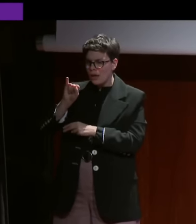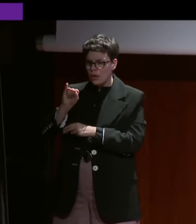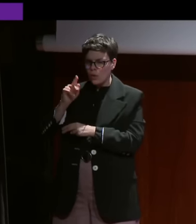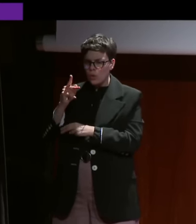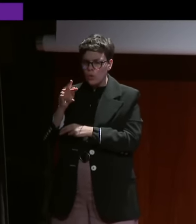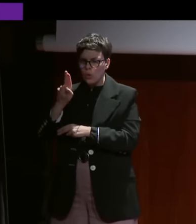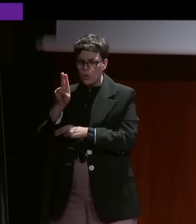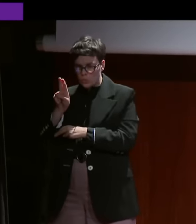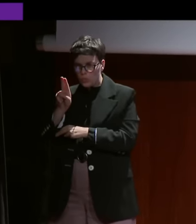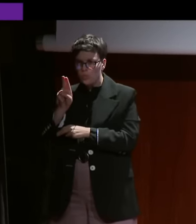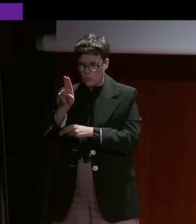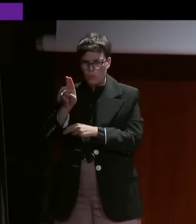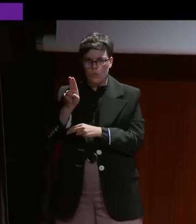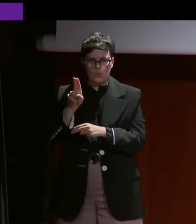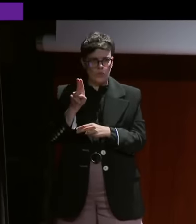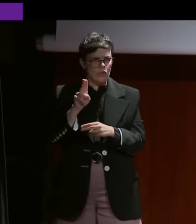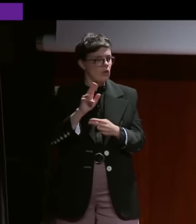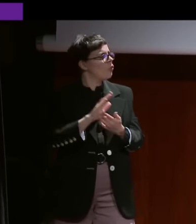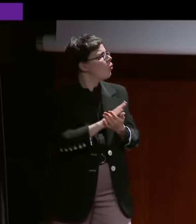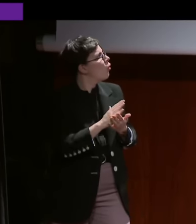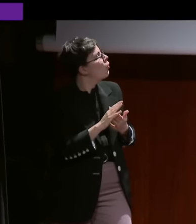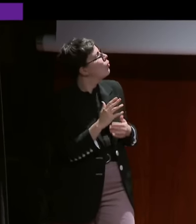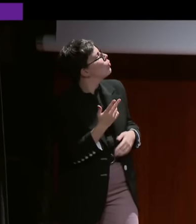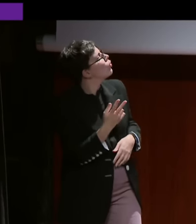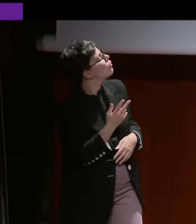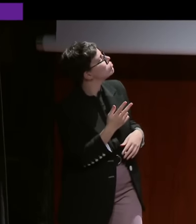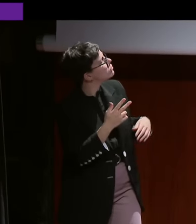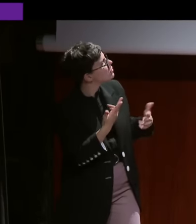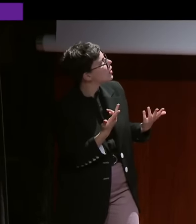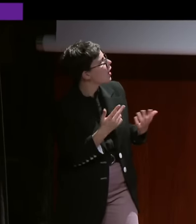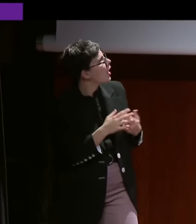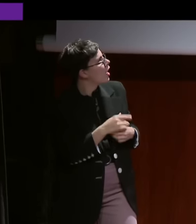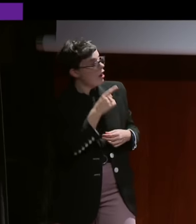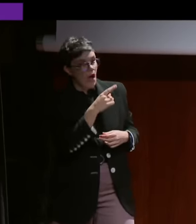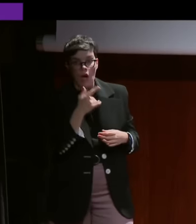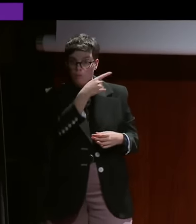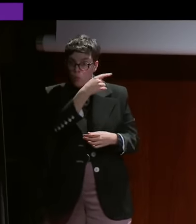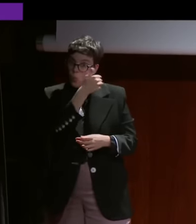C'est un haïku, hein, les petits poèmes courts japonais, je ne sais pas si vous connaissez.